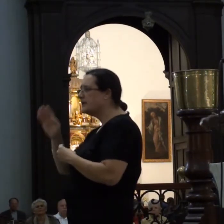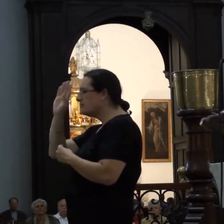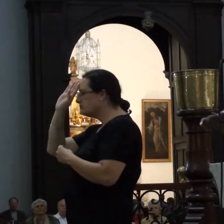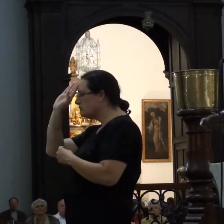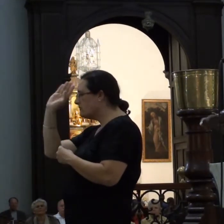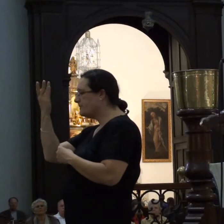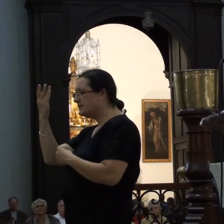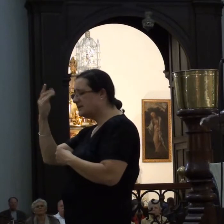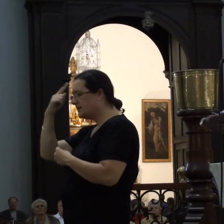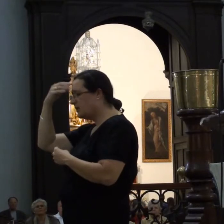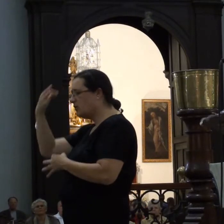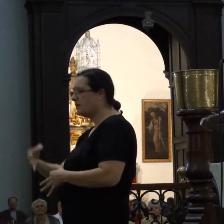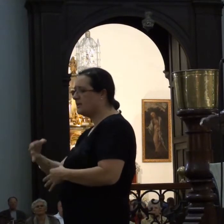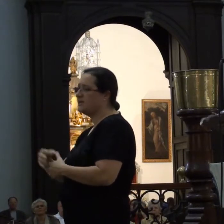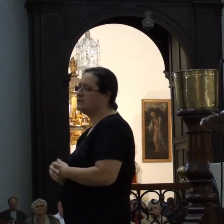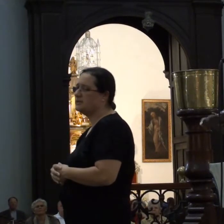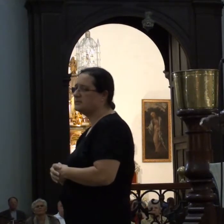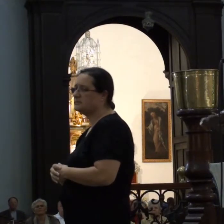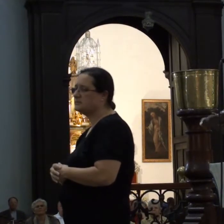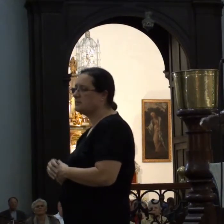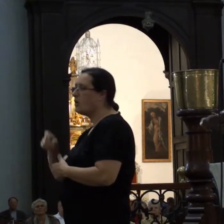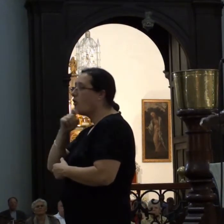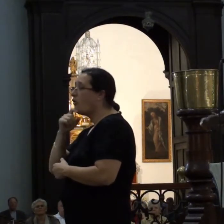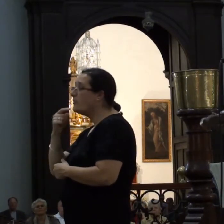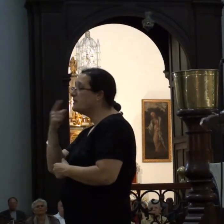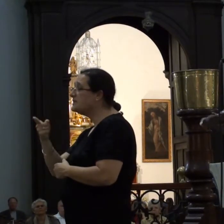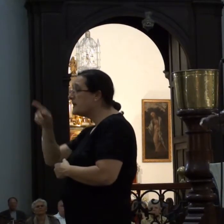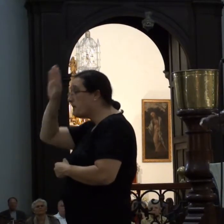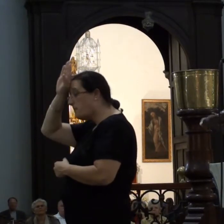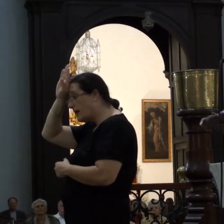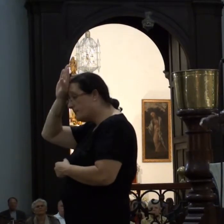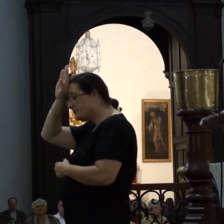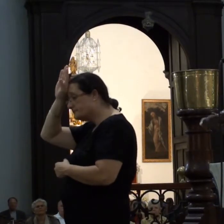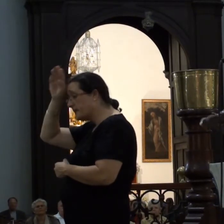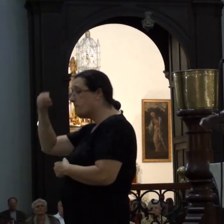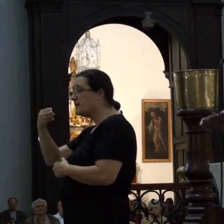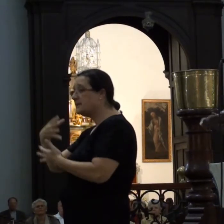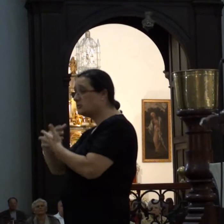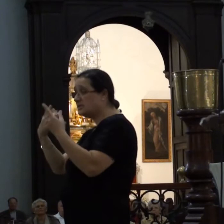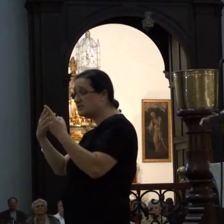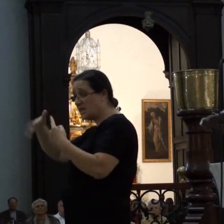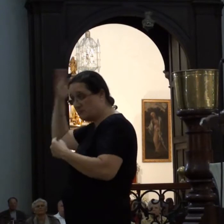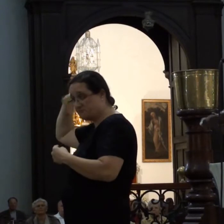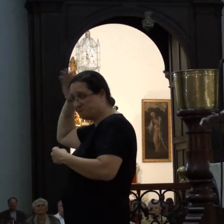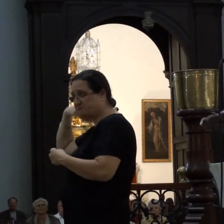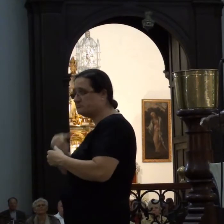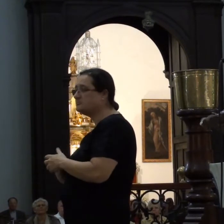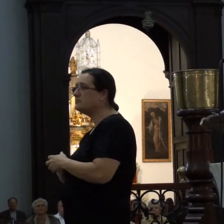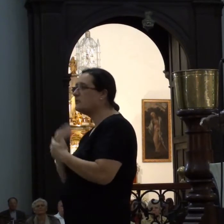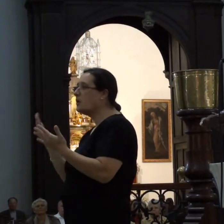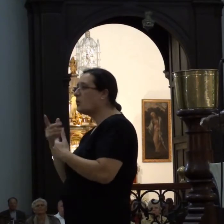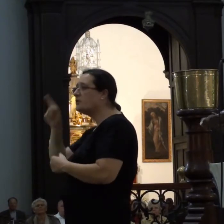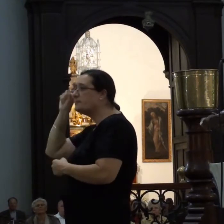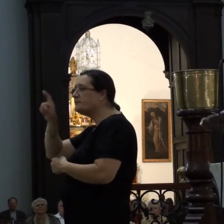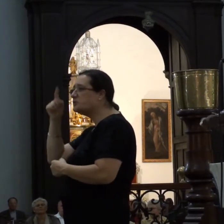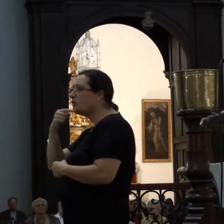de los creyentes como nos recordaba el Papa Benedicto y lo hizo varias veces tanto cuando era profesor